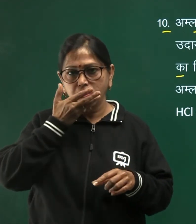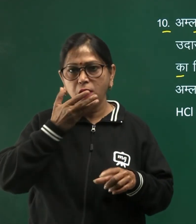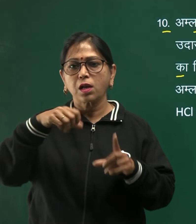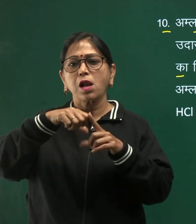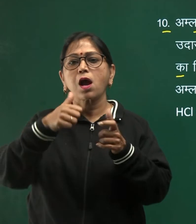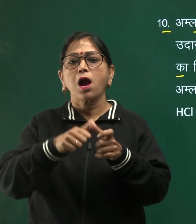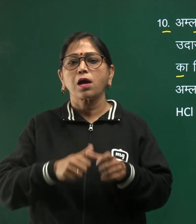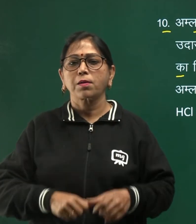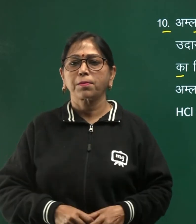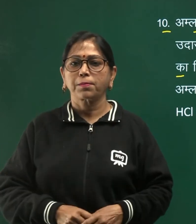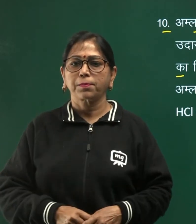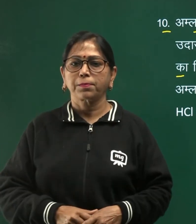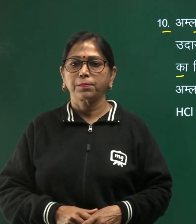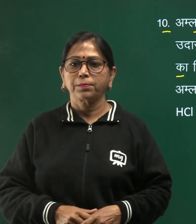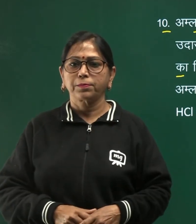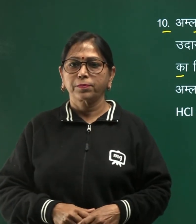का